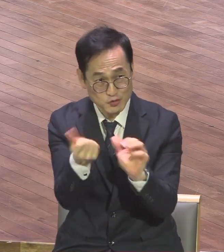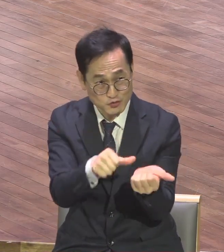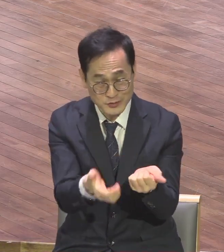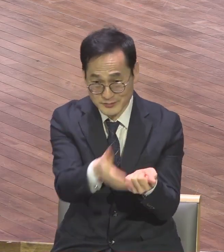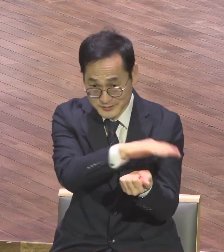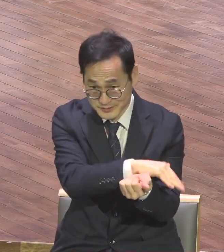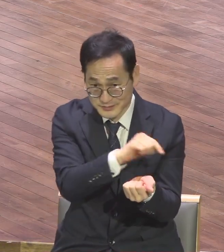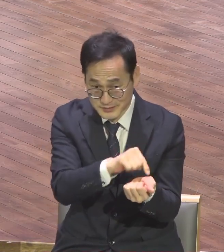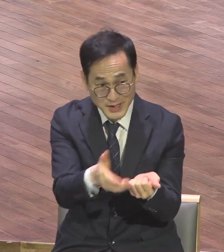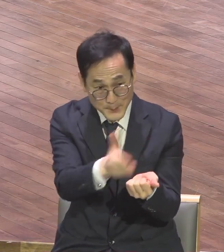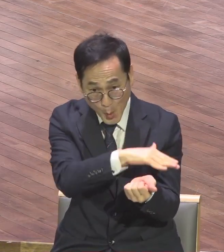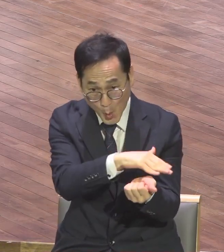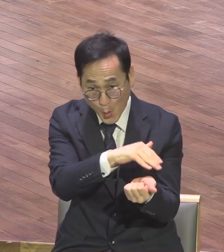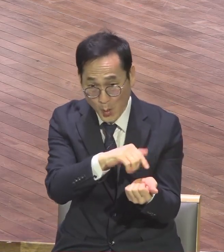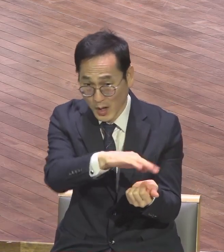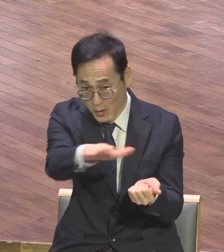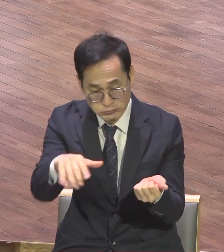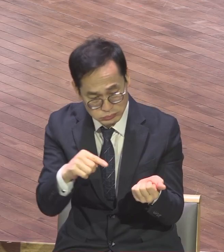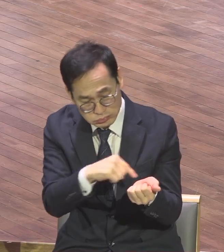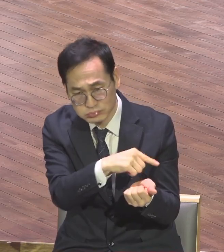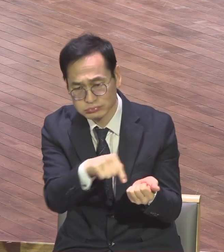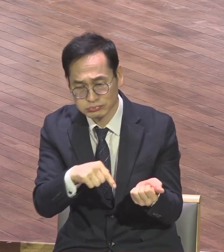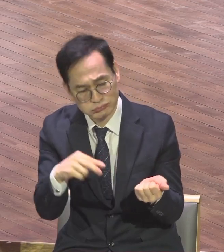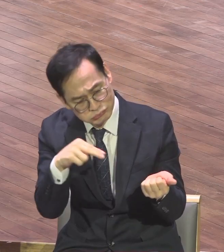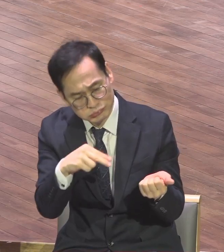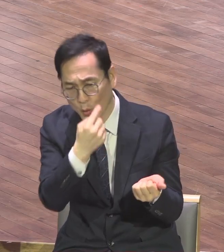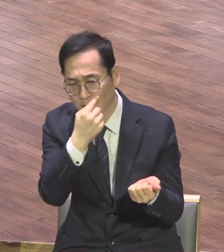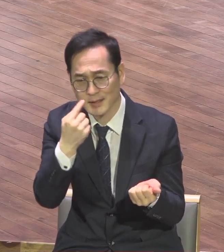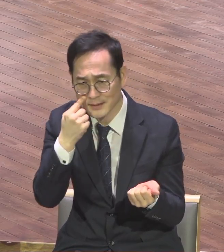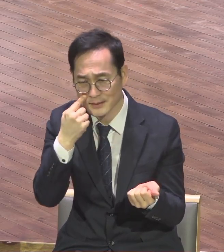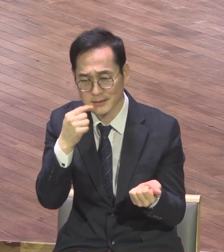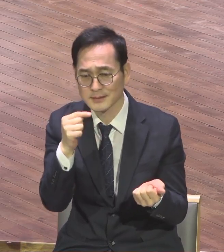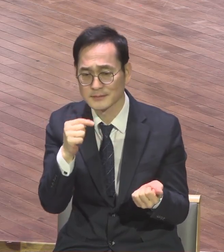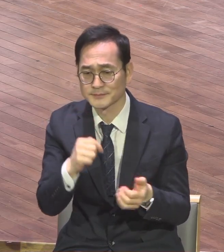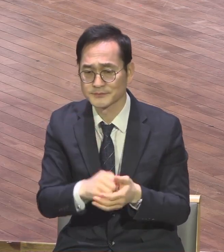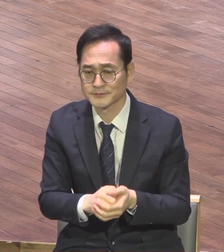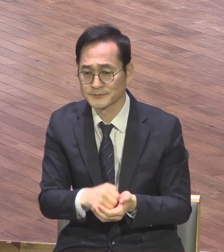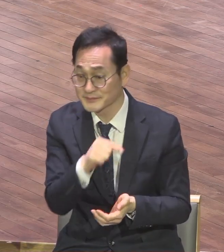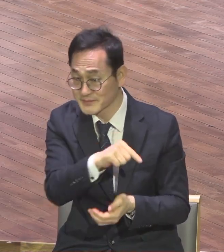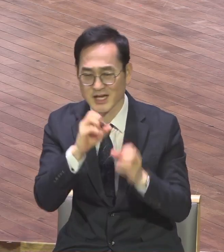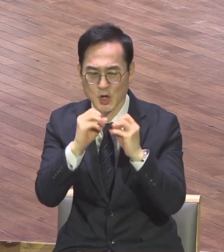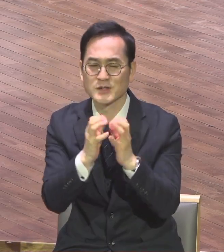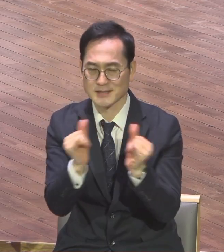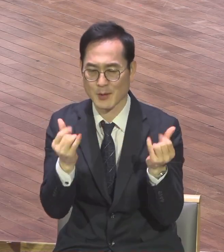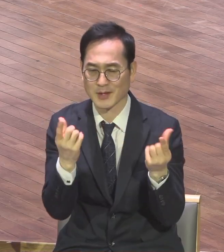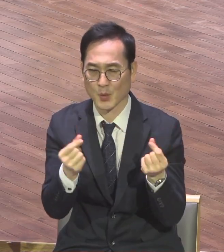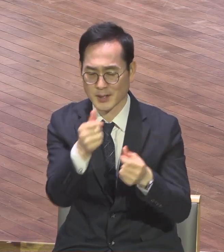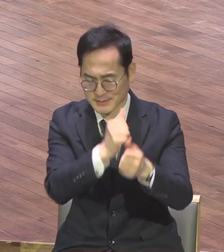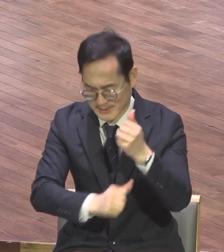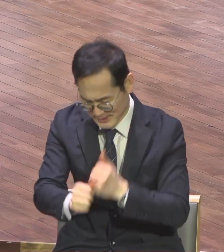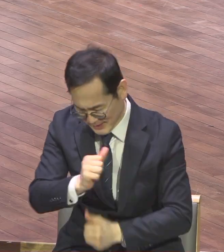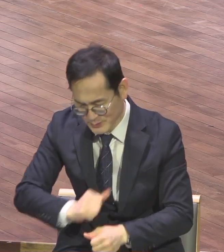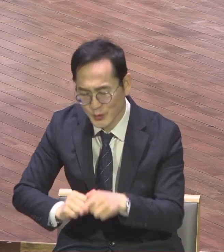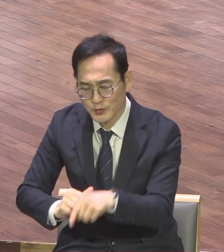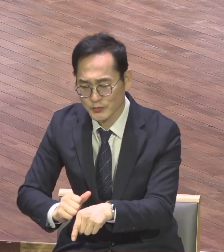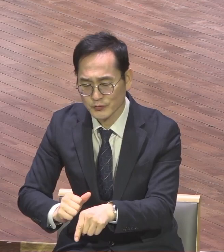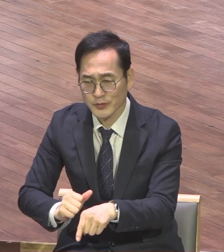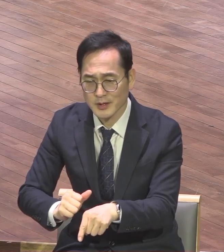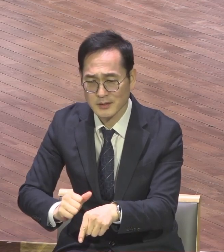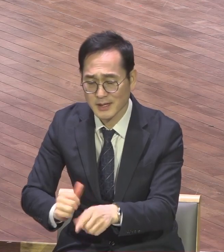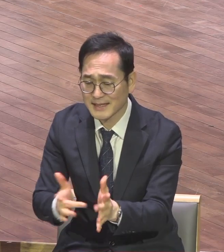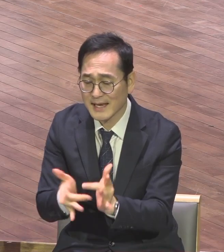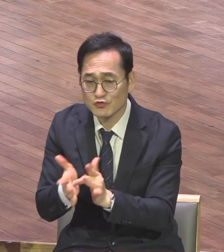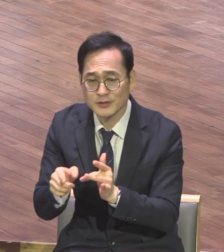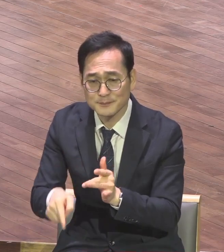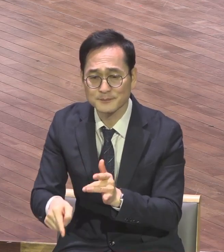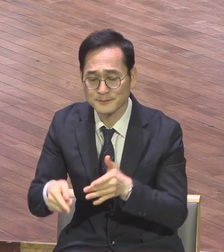그 묘가 오늘까지 우리 중에 있도다. 그는 선지자라 하나님이 이미 맹세하사 그 자손 중에서 한 사람을 그 위에 앉게